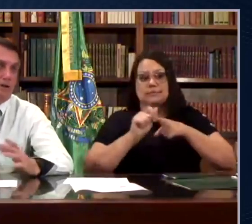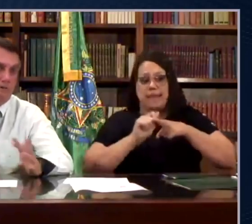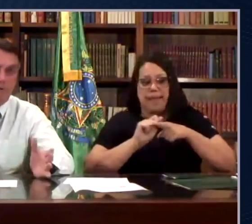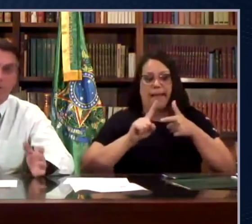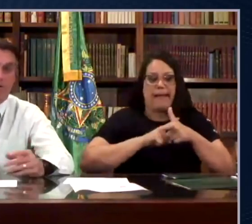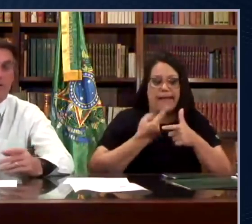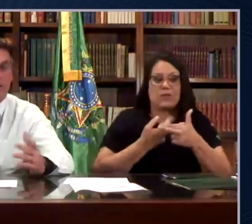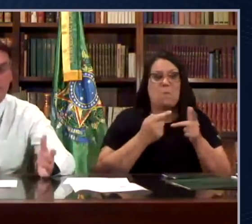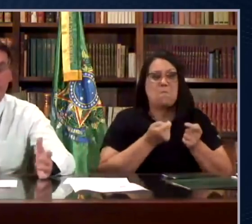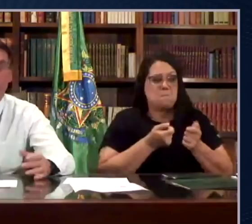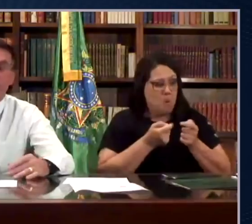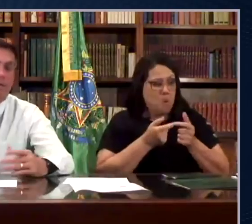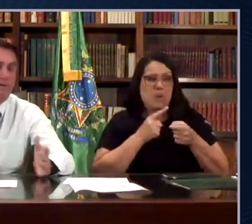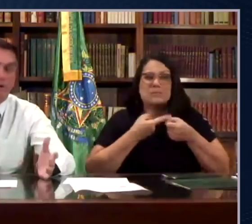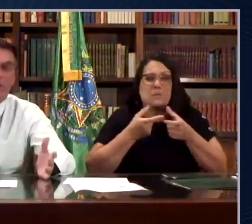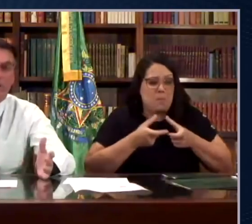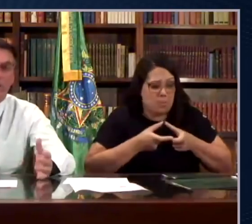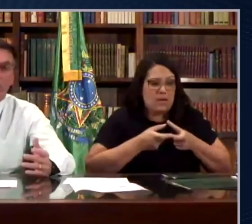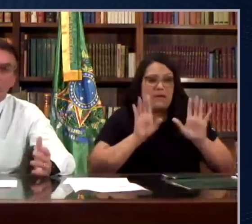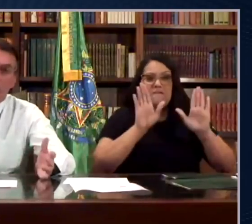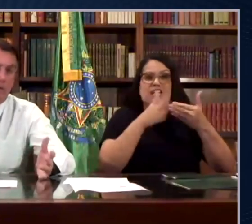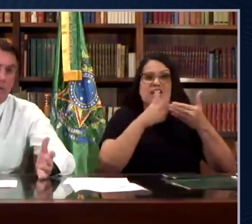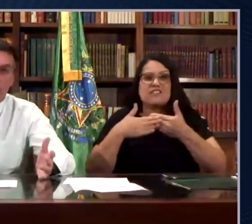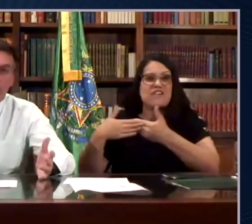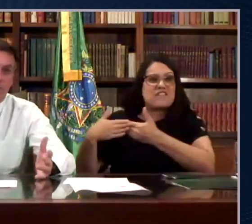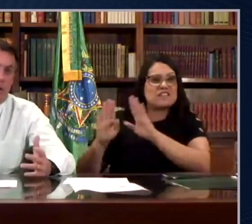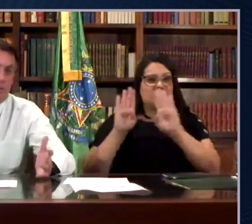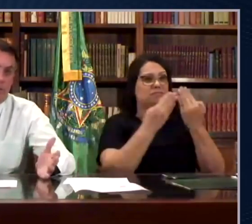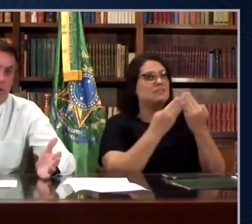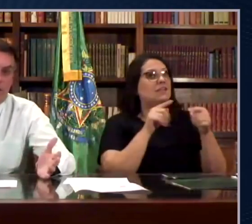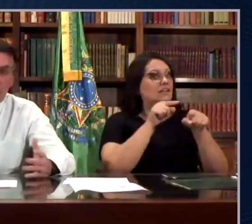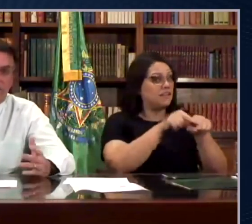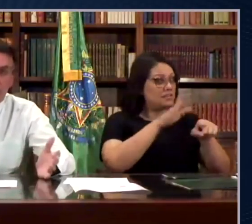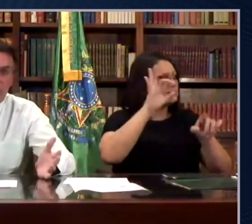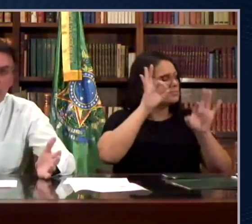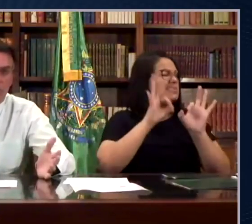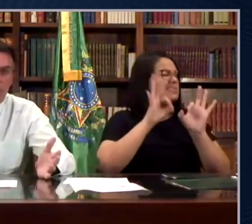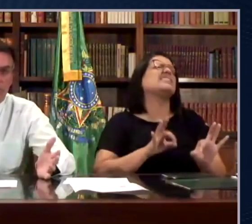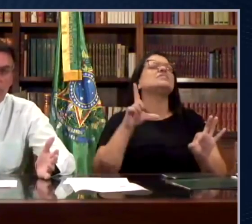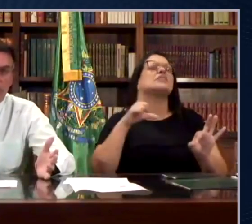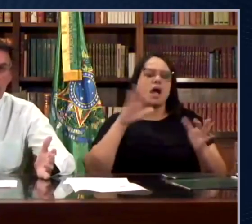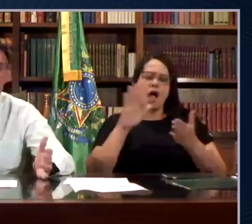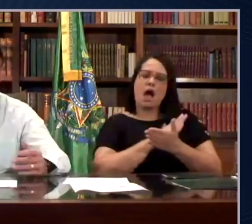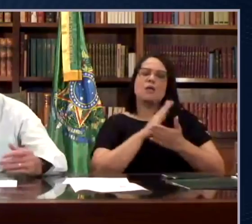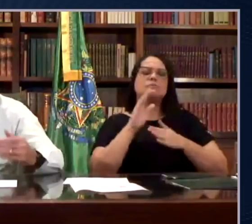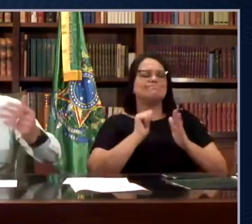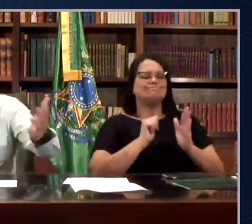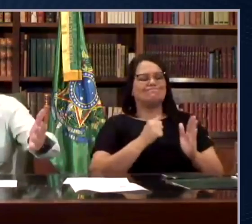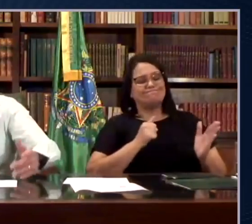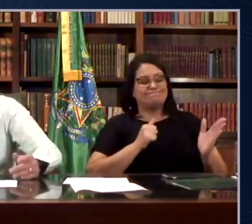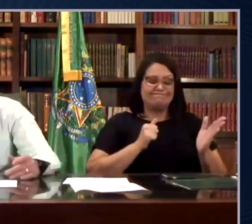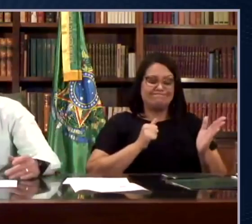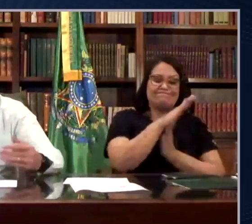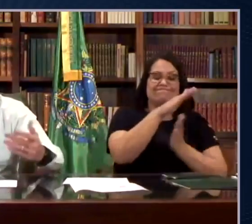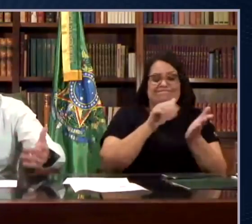calçado, de vestuário são poucas, né, que a cidade é muito pequena, está fechado. E esse pessoal já, com toda certeza, já demitiu todo mundo que tinha que demitir. Se